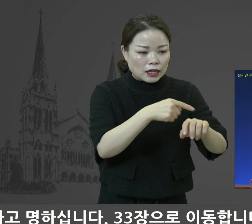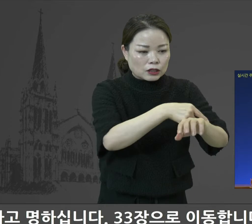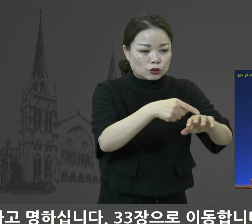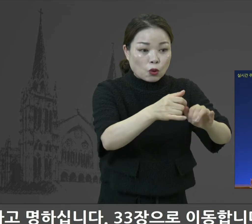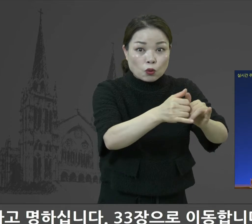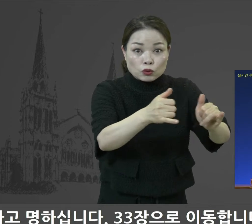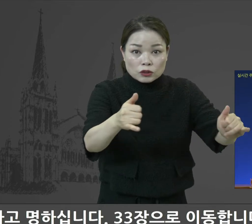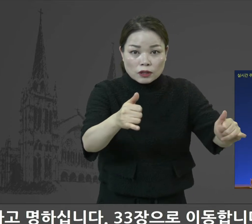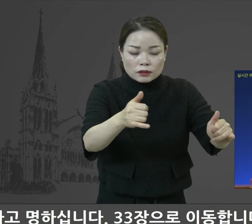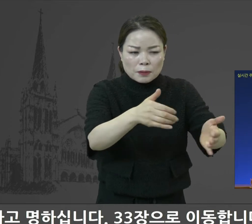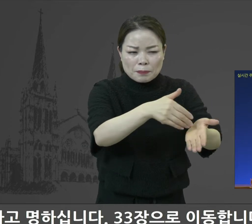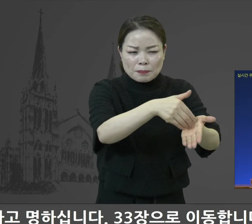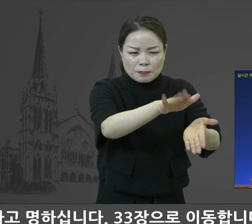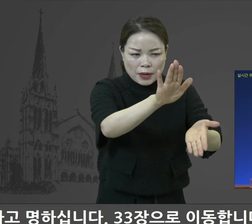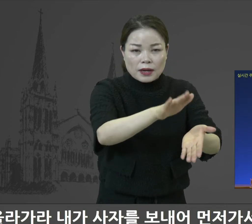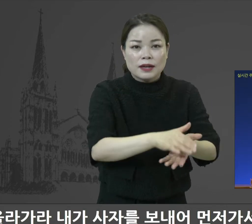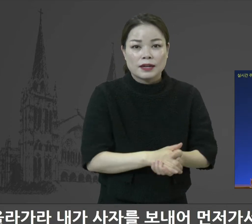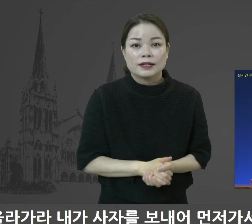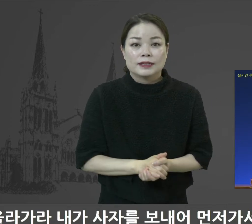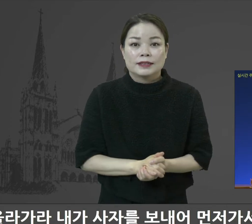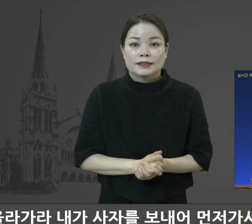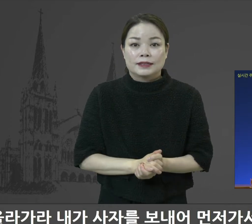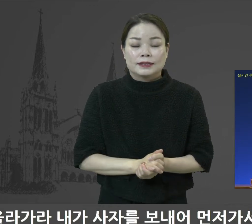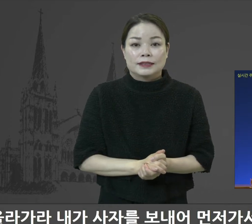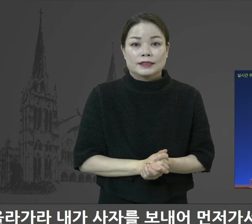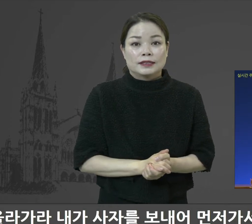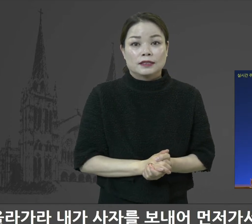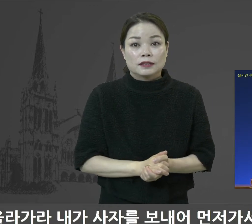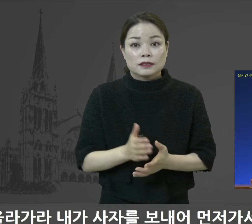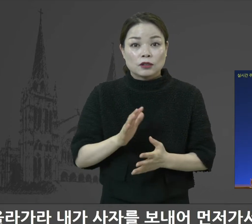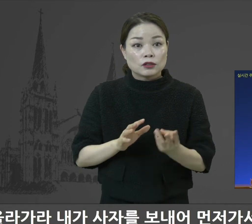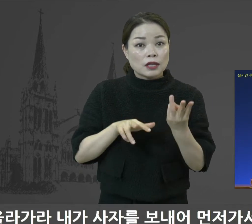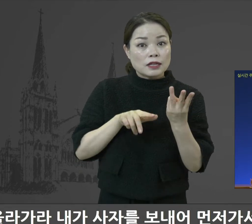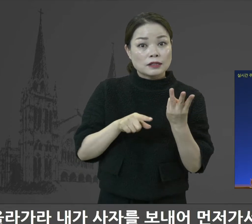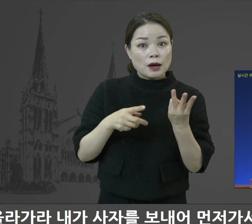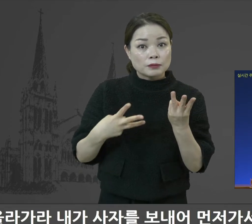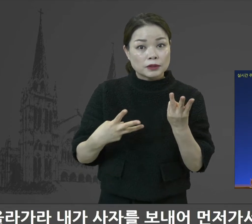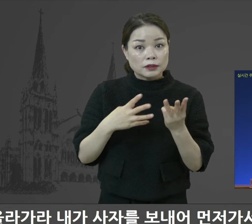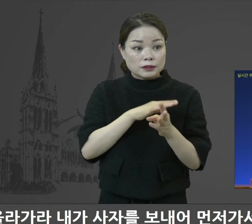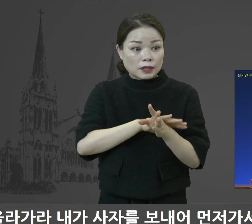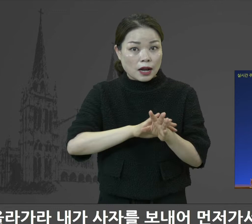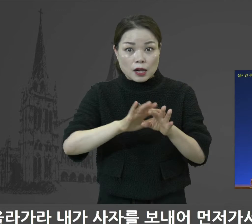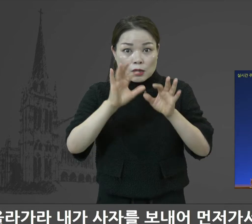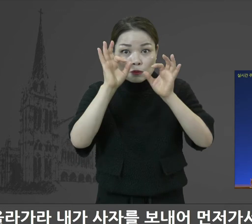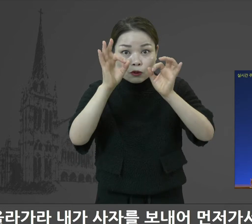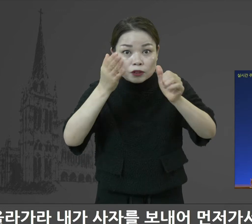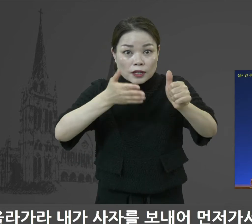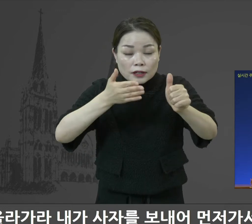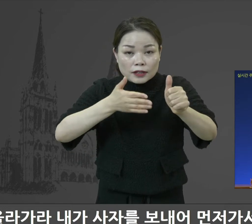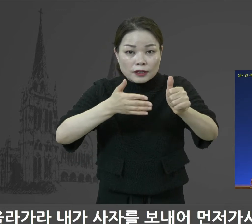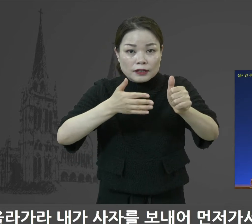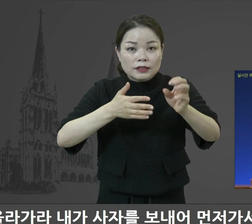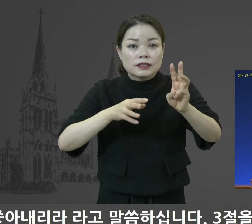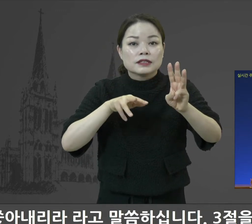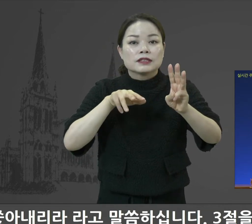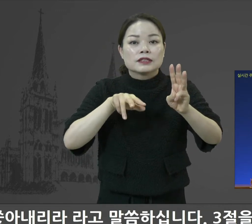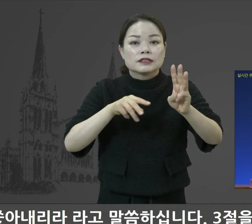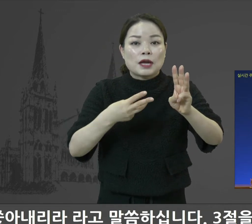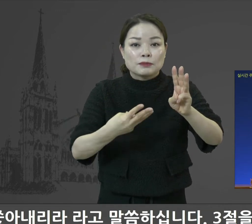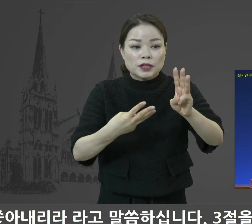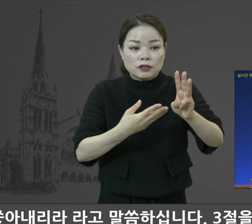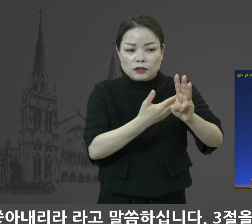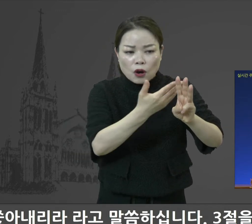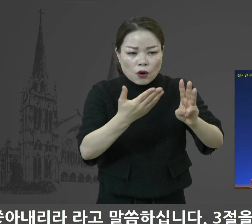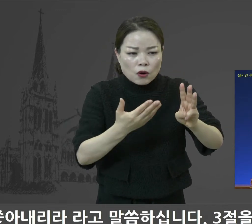족속들을 쫓아내리라 말씀하십니다. 그런데 3절을 잘 보셔야 됩니다. 자, 3절 같이 읽겠습니다.